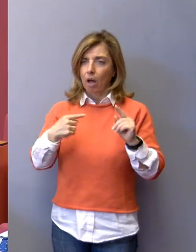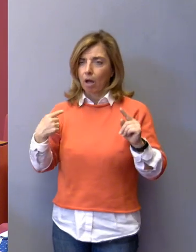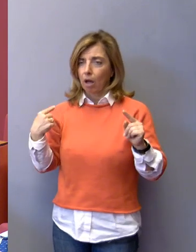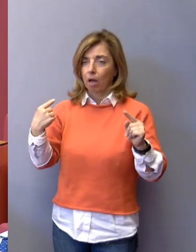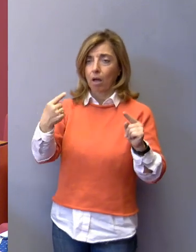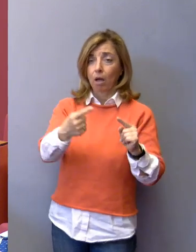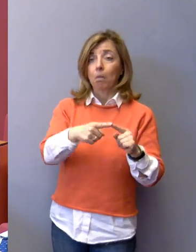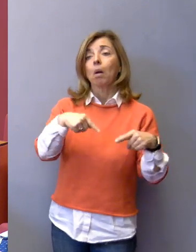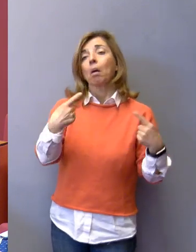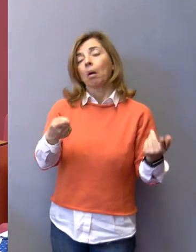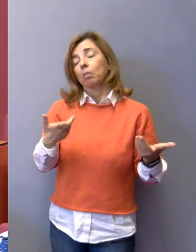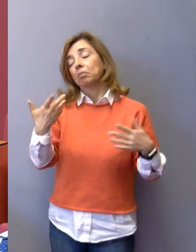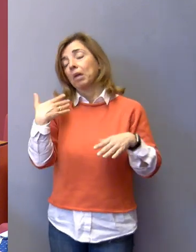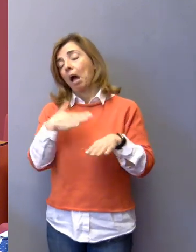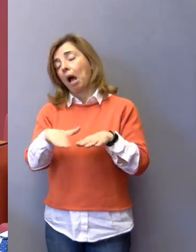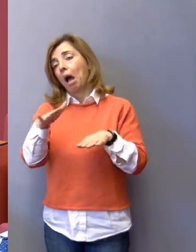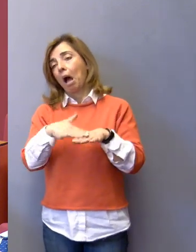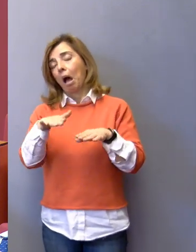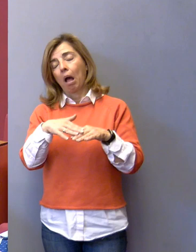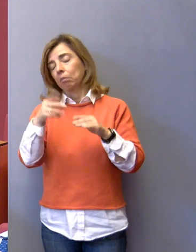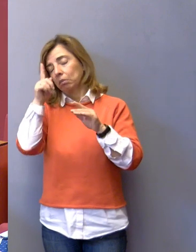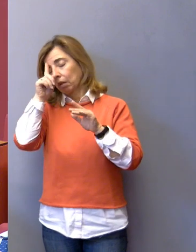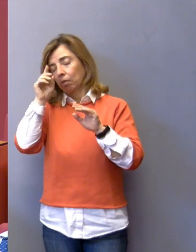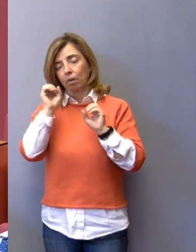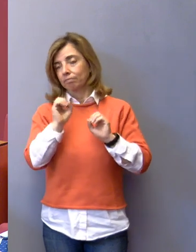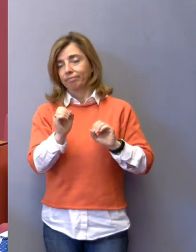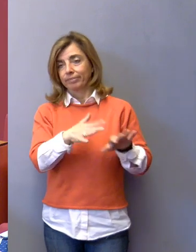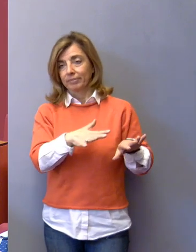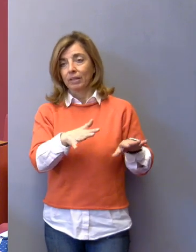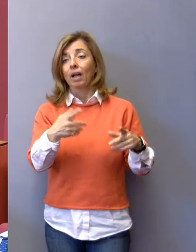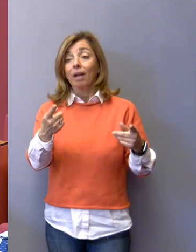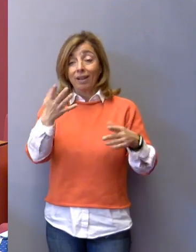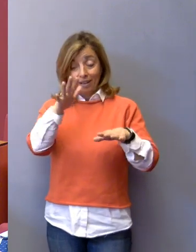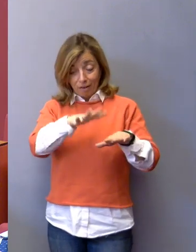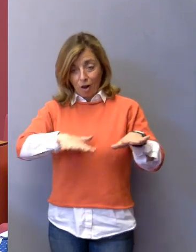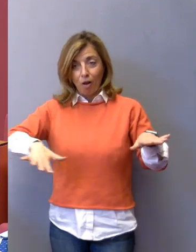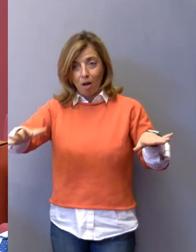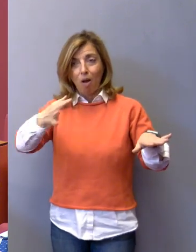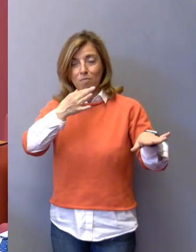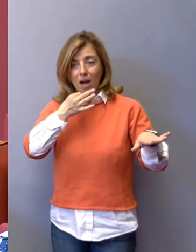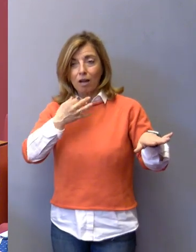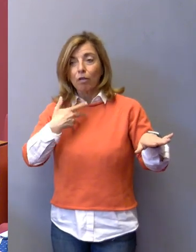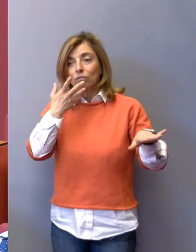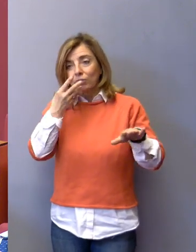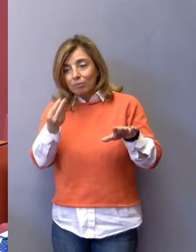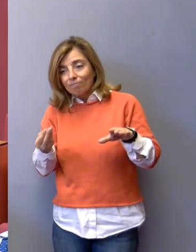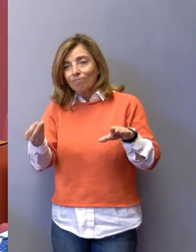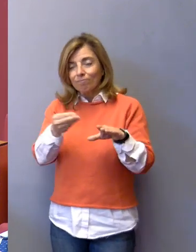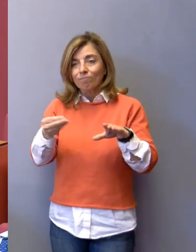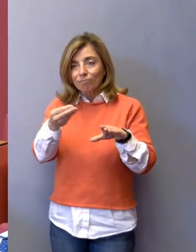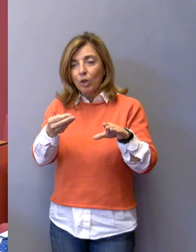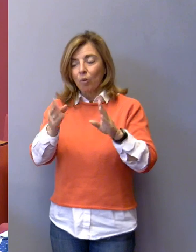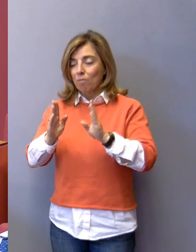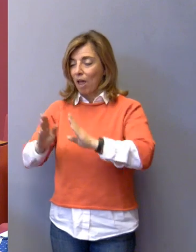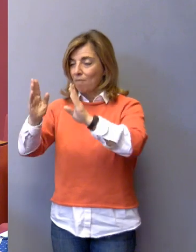finalmente un luogo così bello possa essere completato nella sua bellezza con quelli che sono gli immobili cioè degli immobili di grandissimo pregio molto